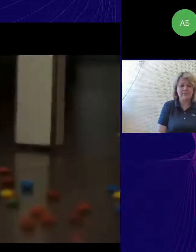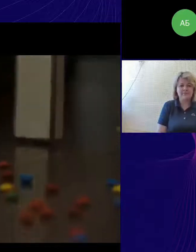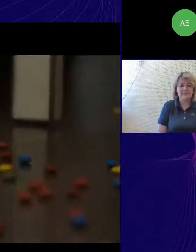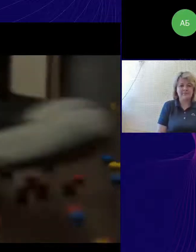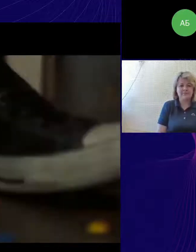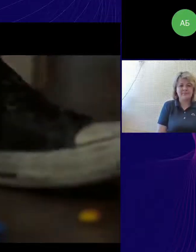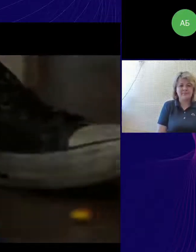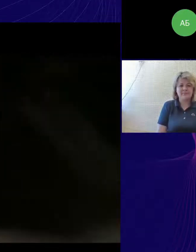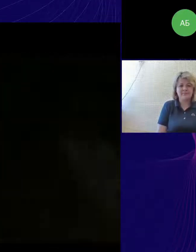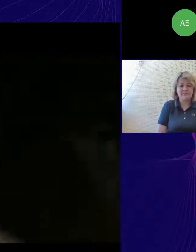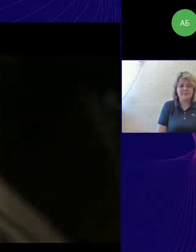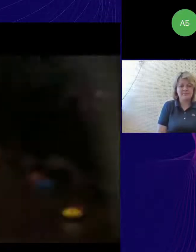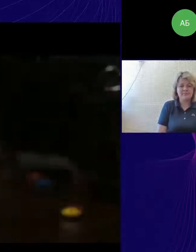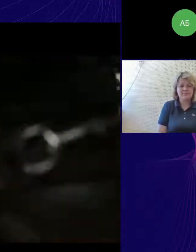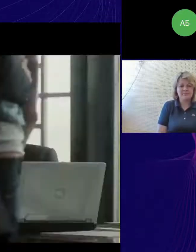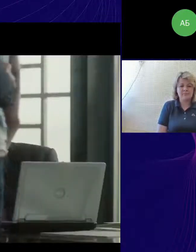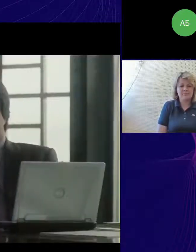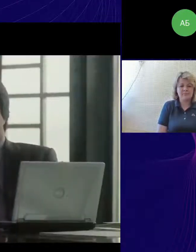Все будет в порядке.